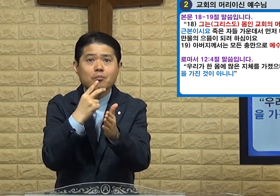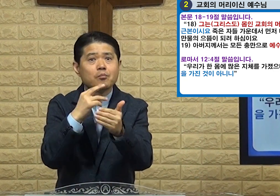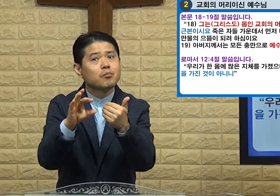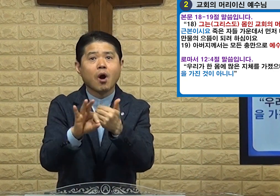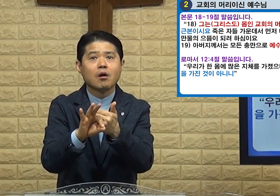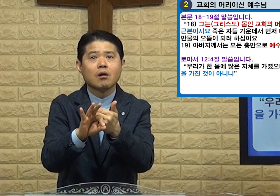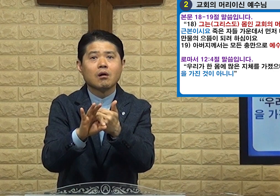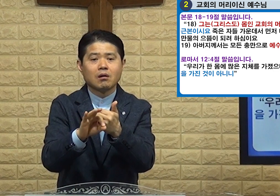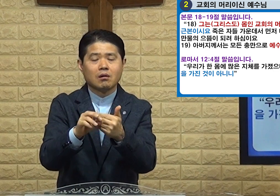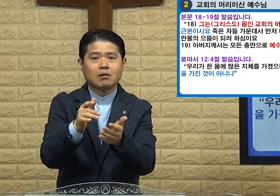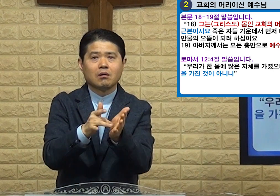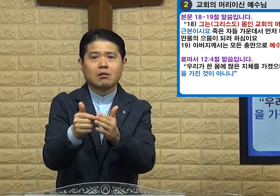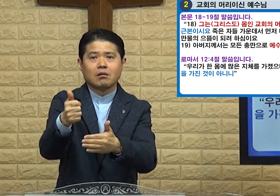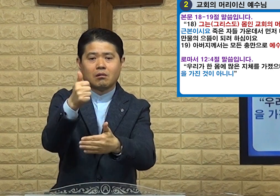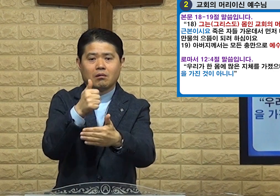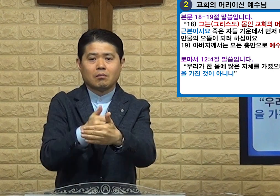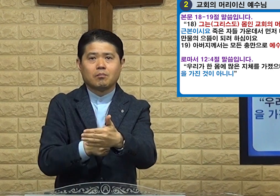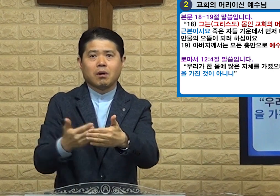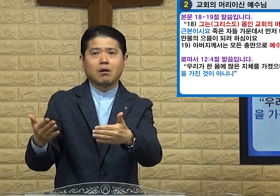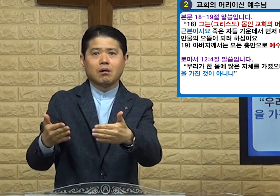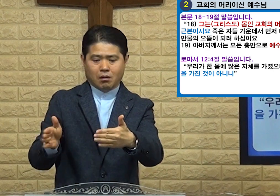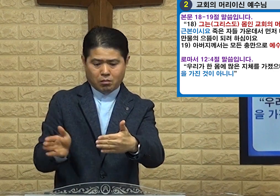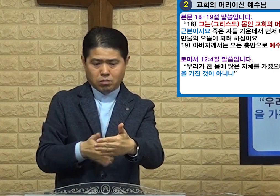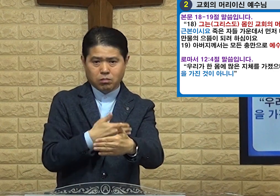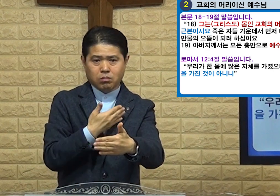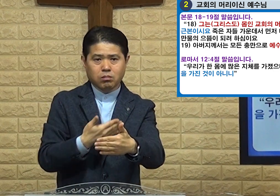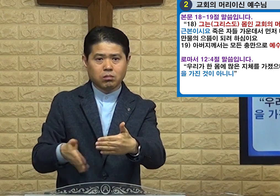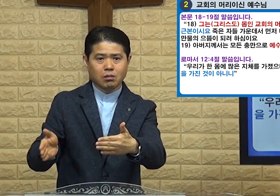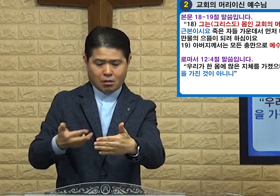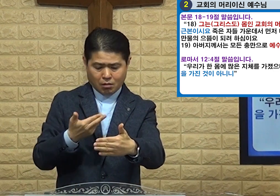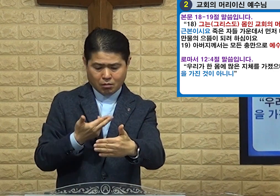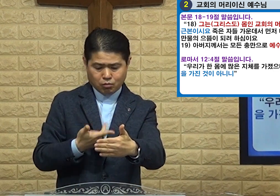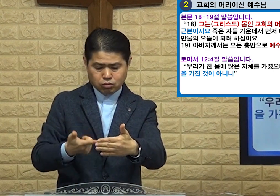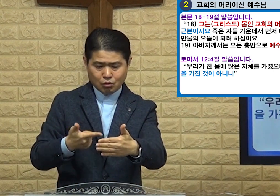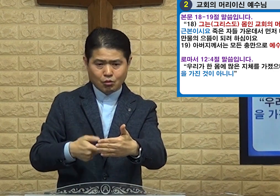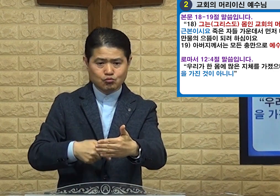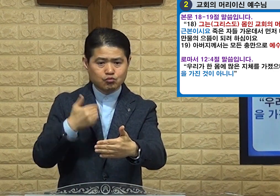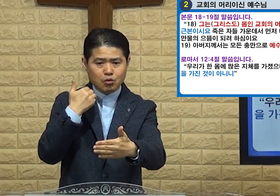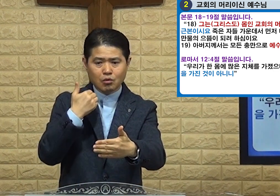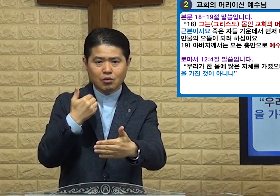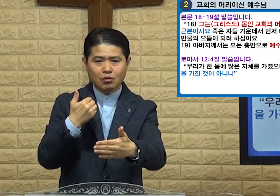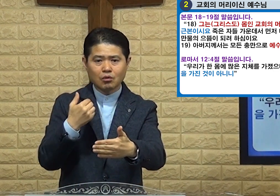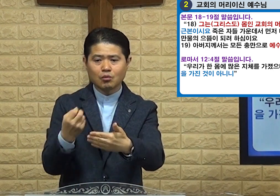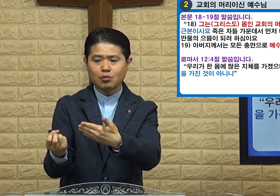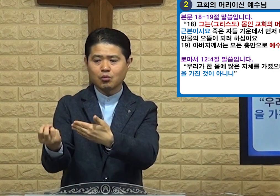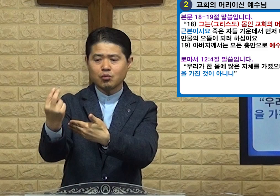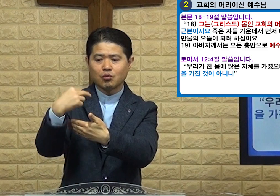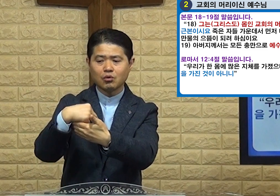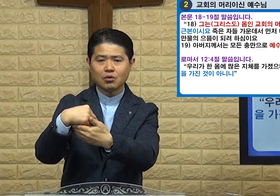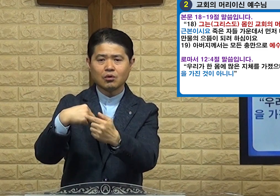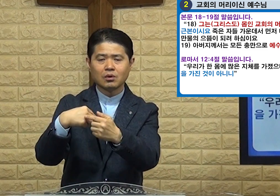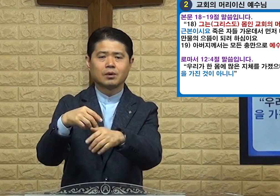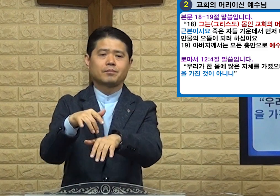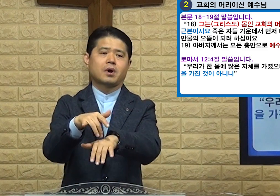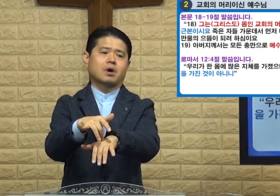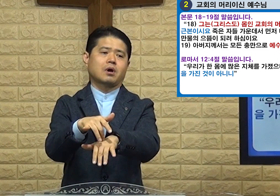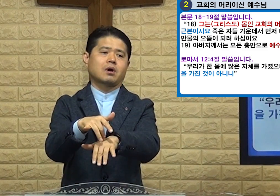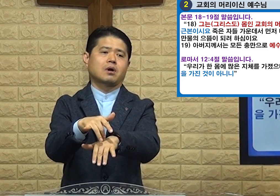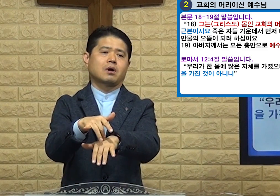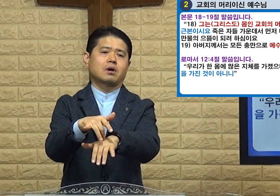여러분들 이 믿음이 없다면 예수님이 내 안에 계시지 않고 그 우리 허망한 믿음으로